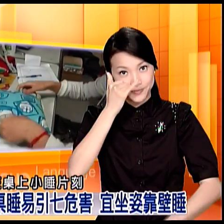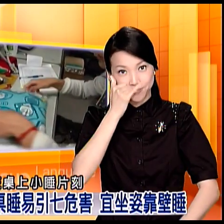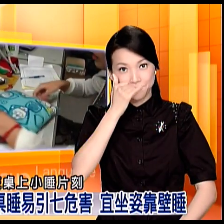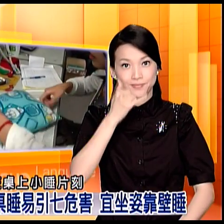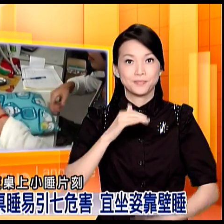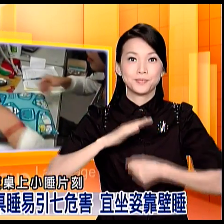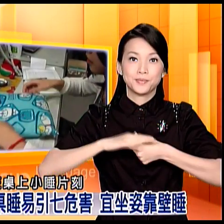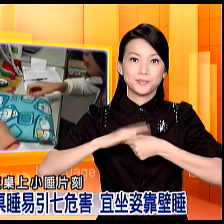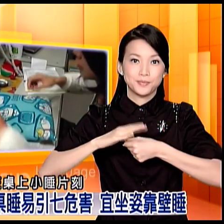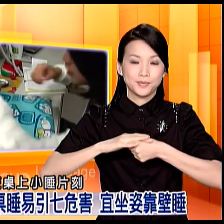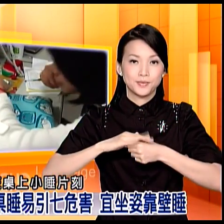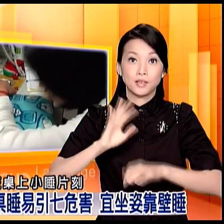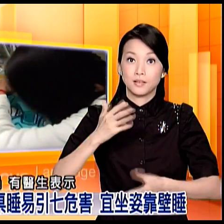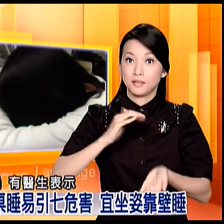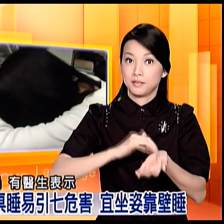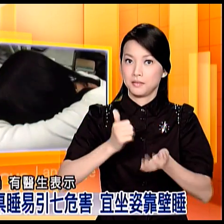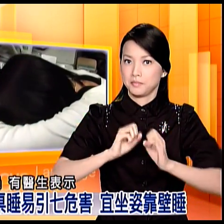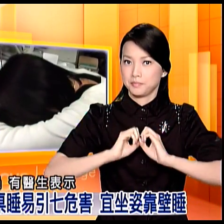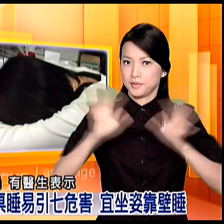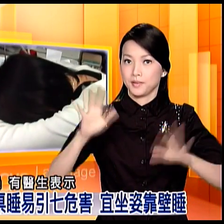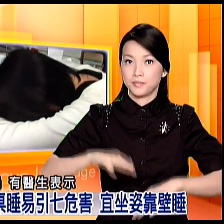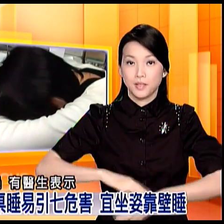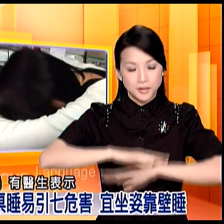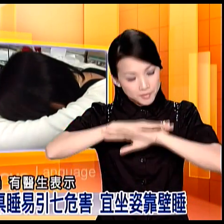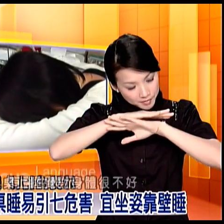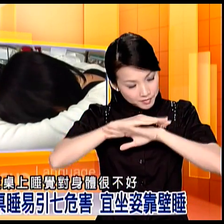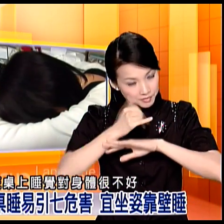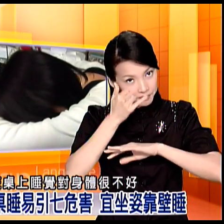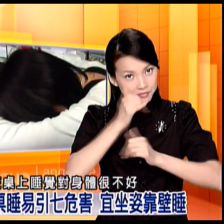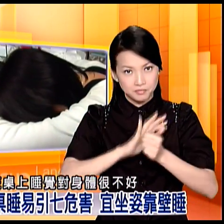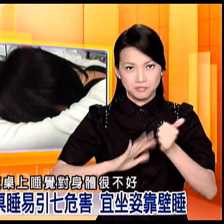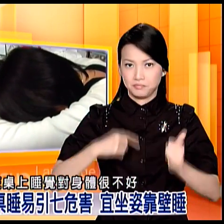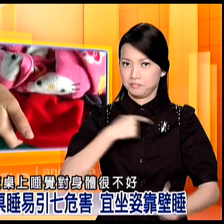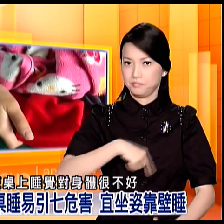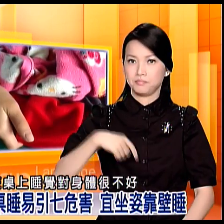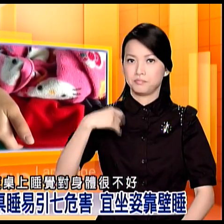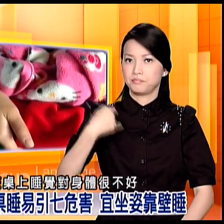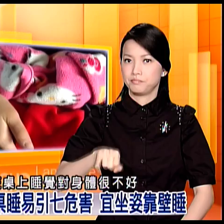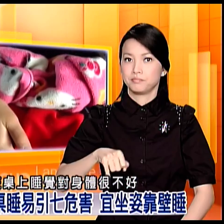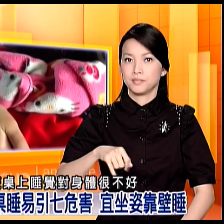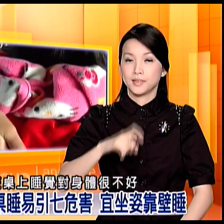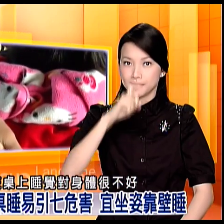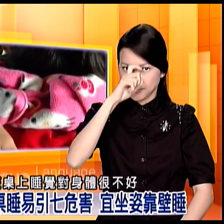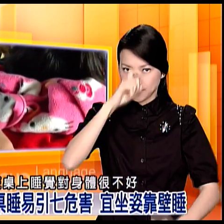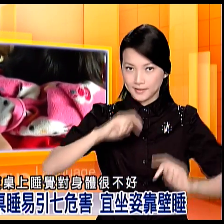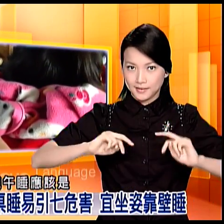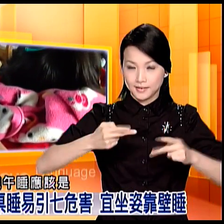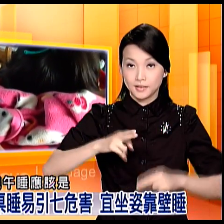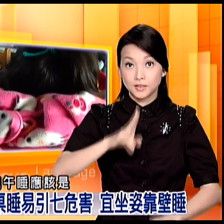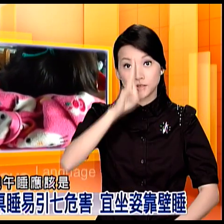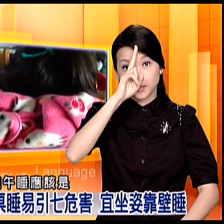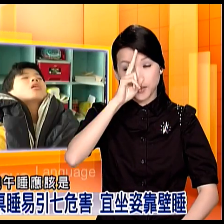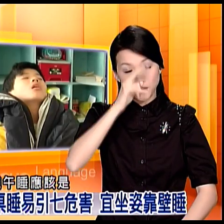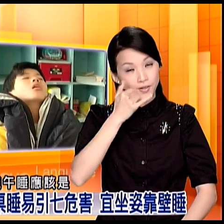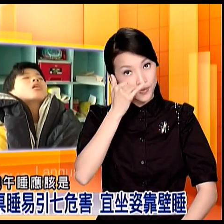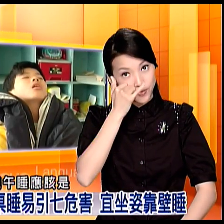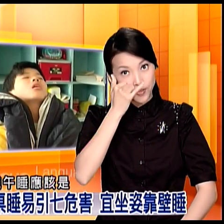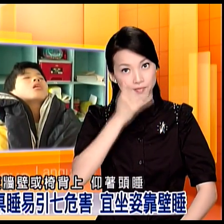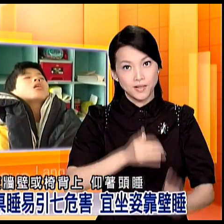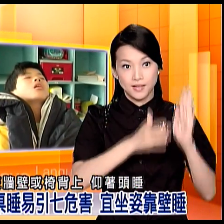睡片刻，不过有医生表示，趴在桌上睡觉对身体很不好，建议午睡应该是要靠在墙